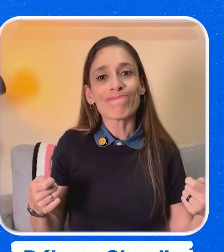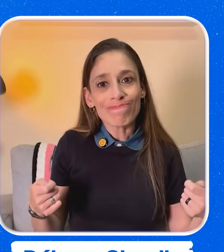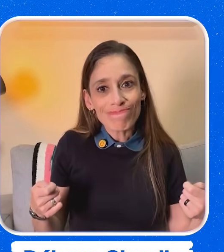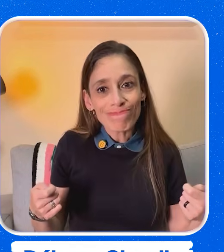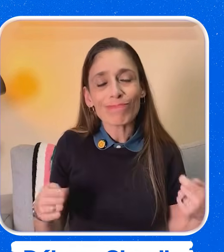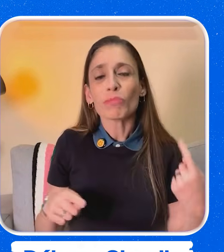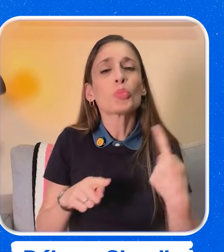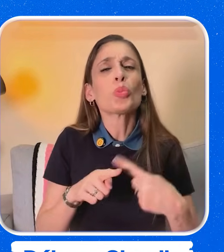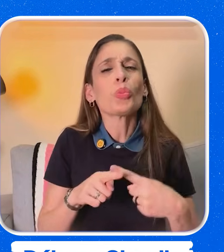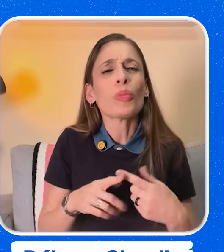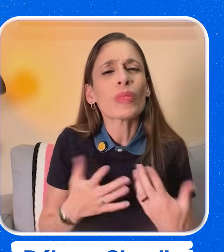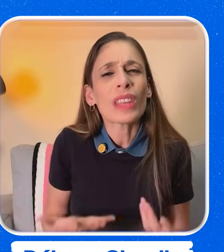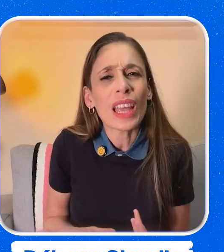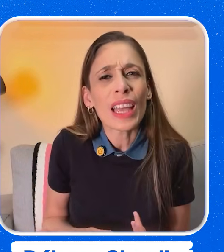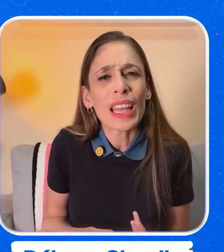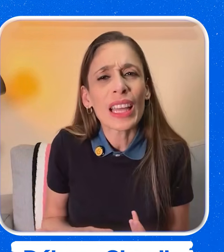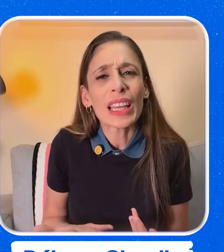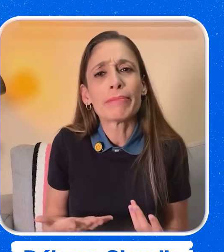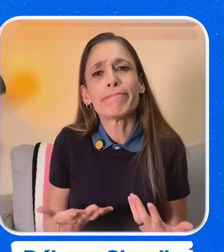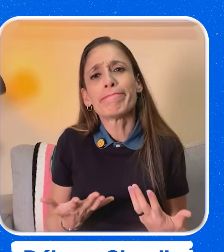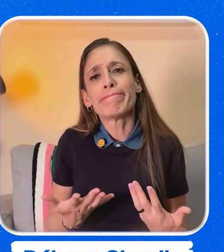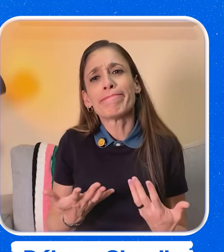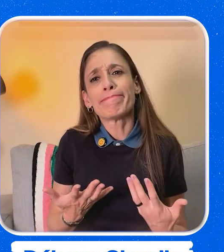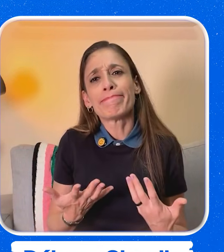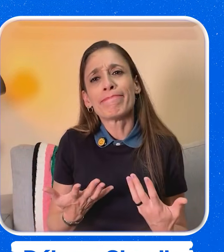Porque existe